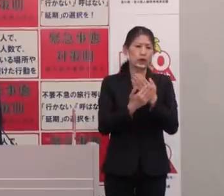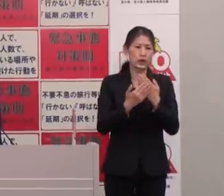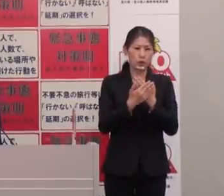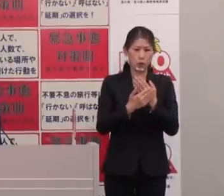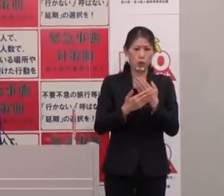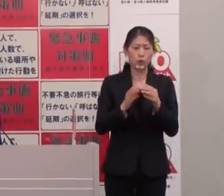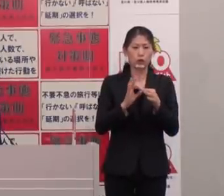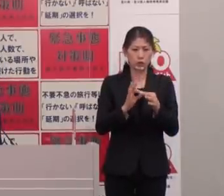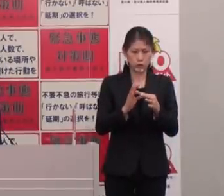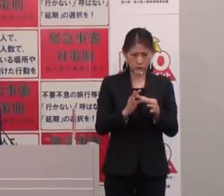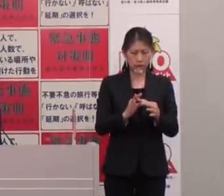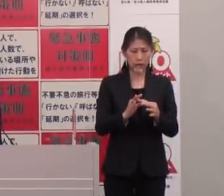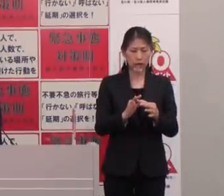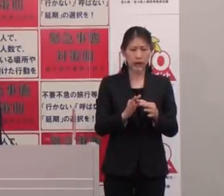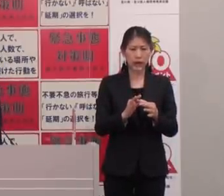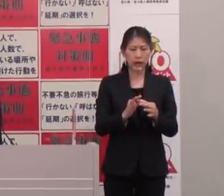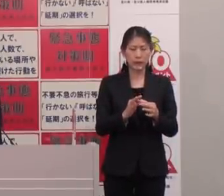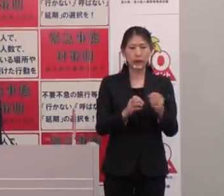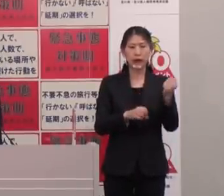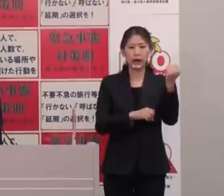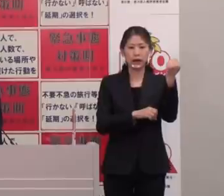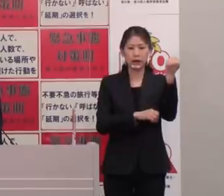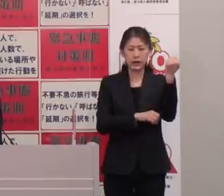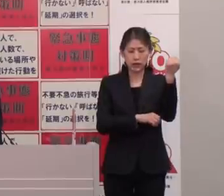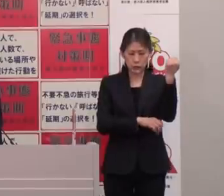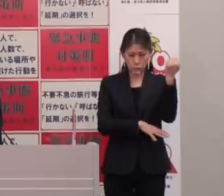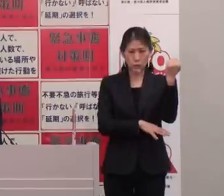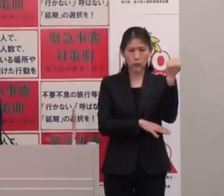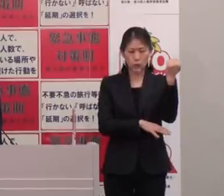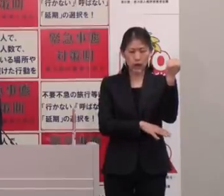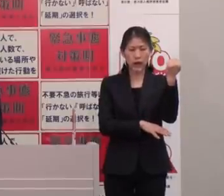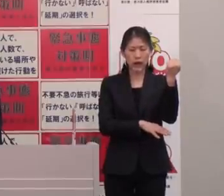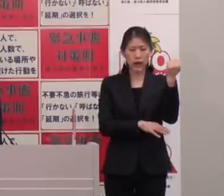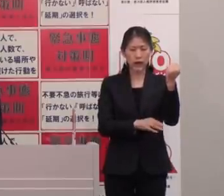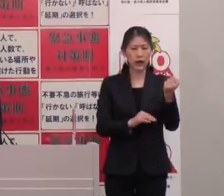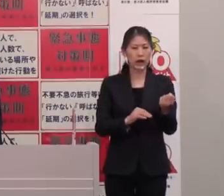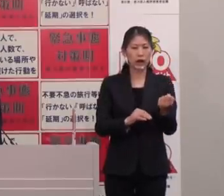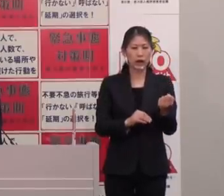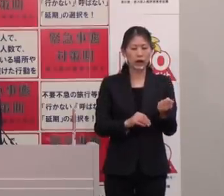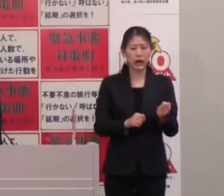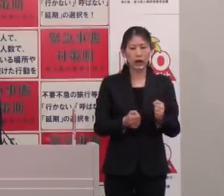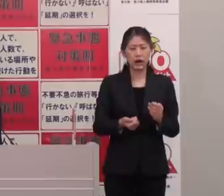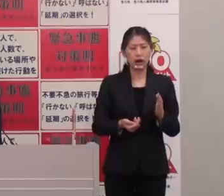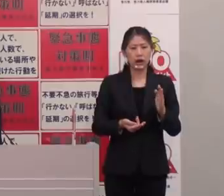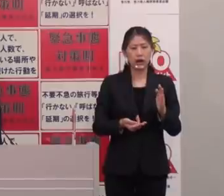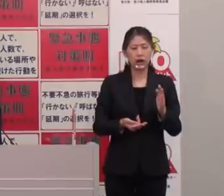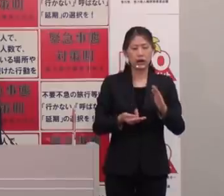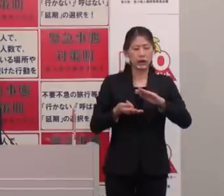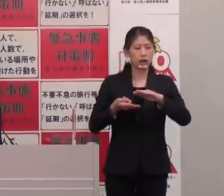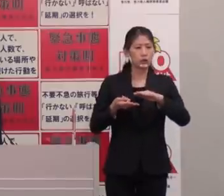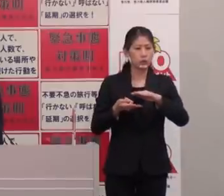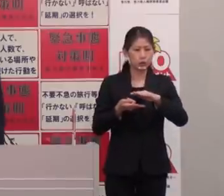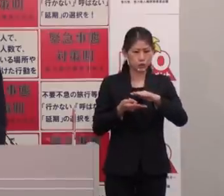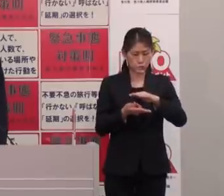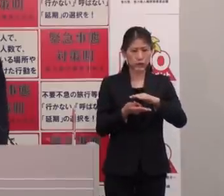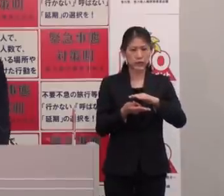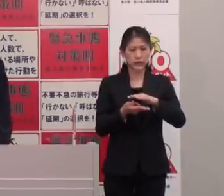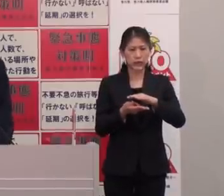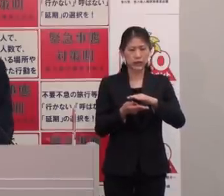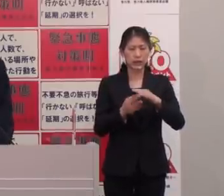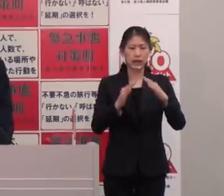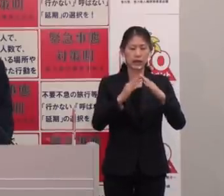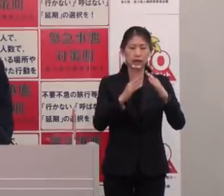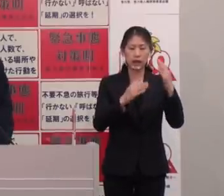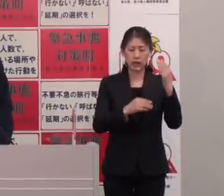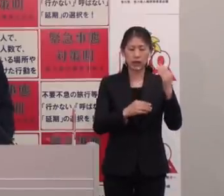則として、入院宿泊療養というその方針は変えずとも、3番目のこう選択肢として可能な方に